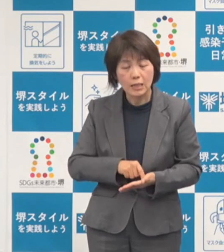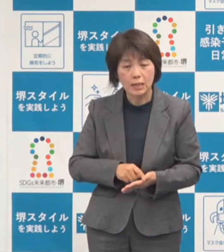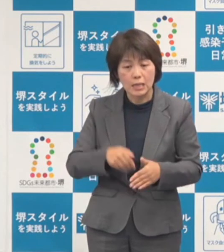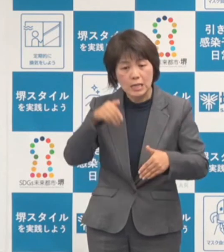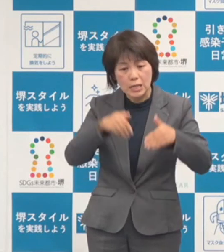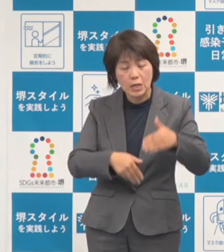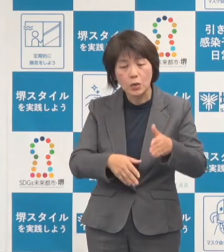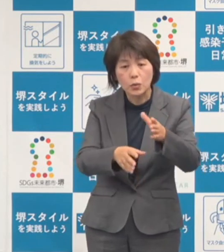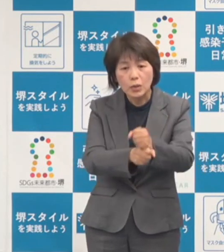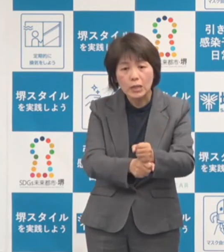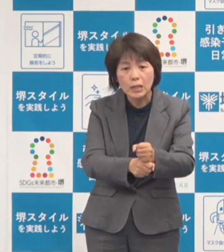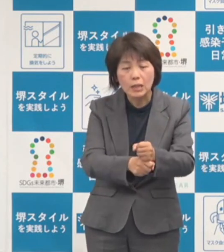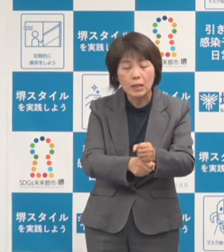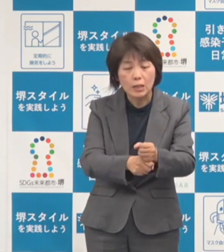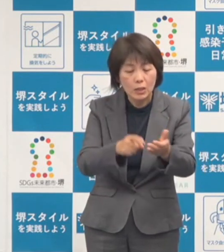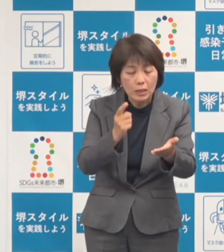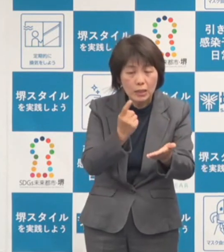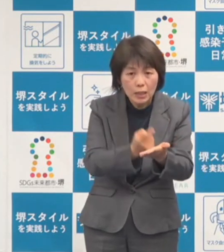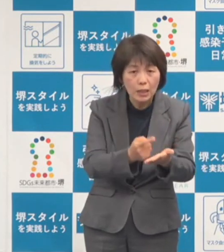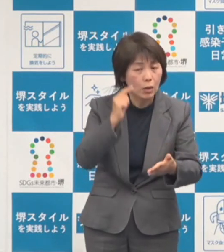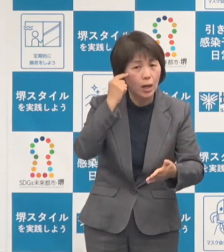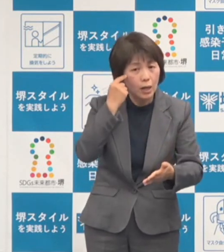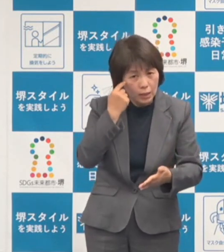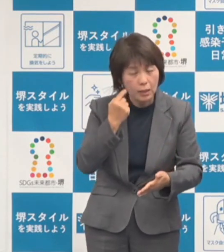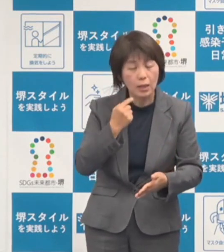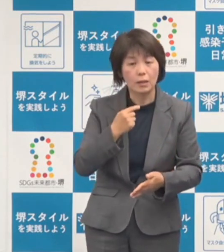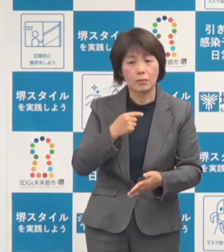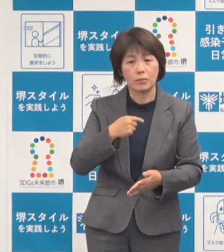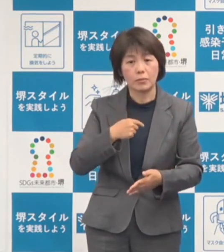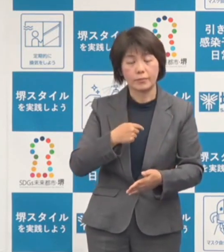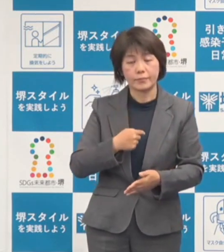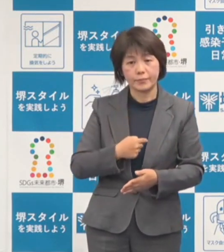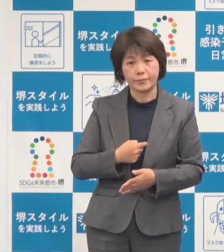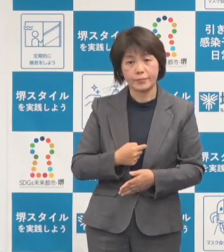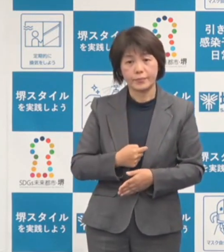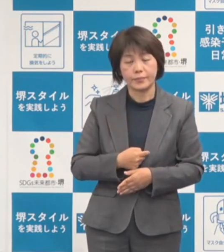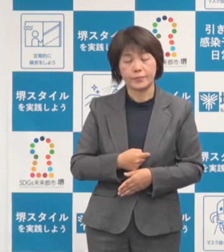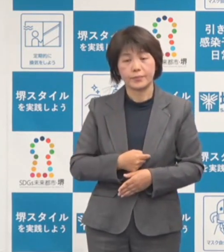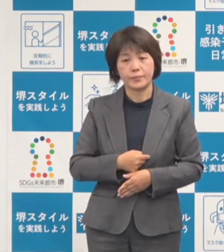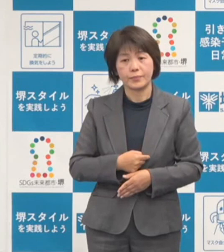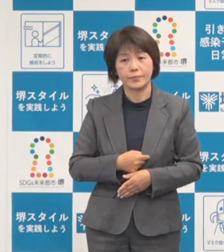を考えて私自身はそれ